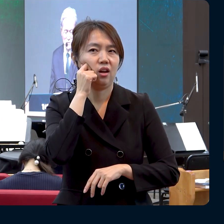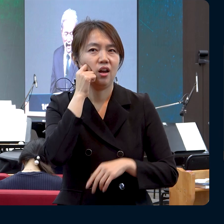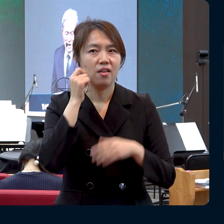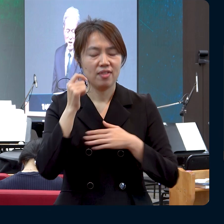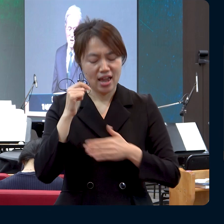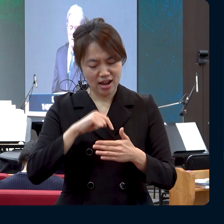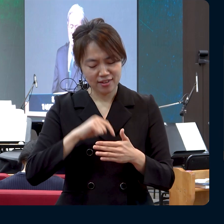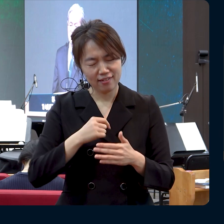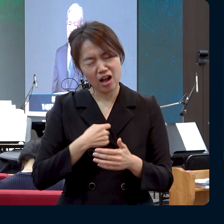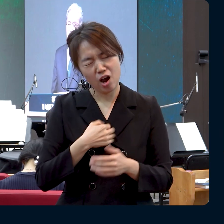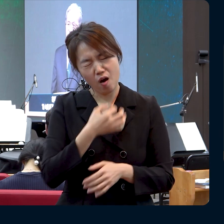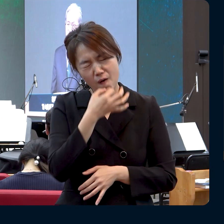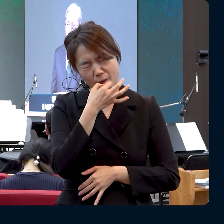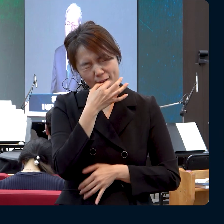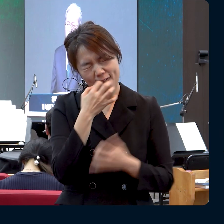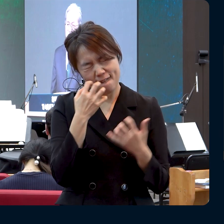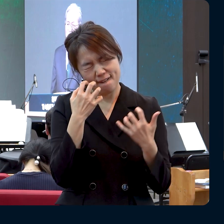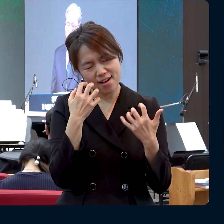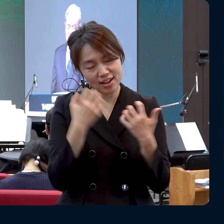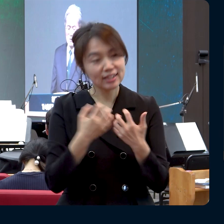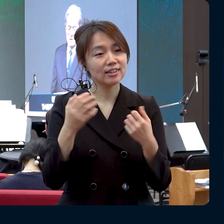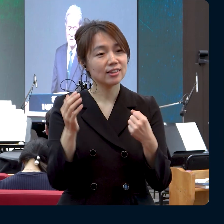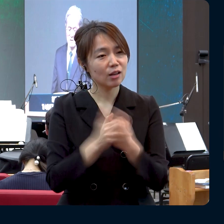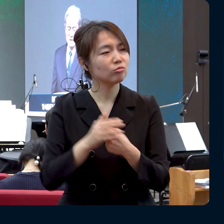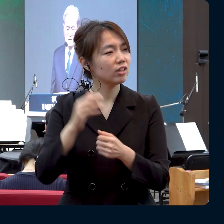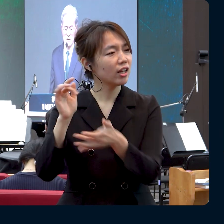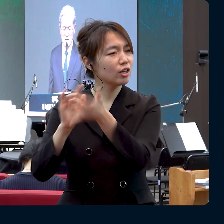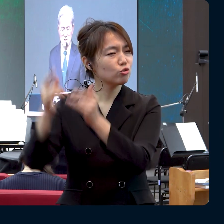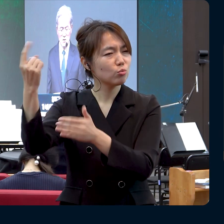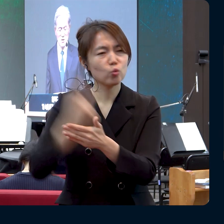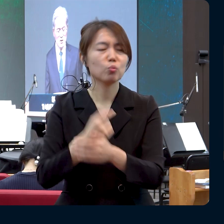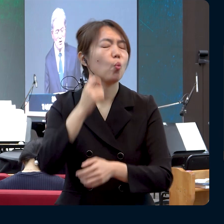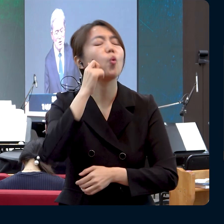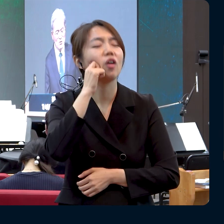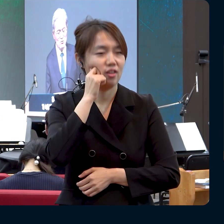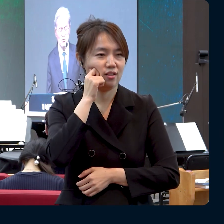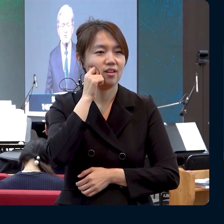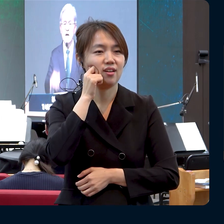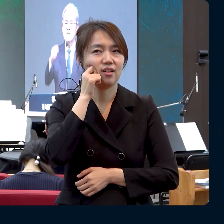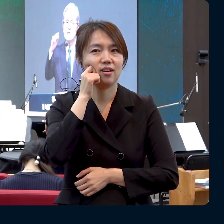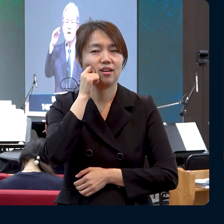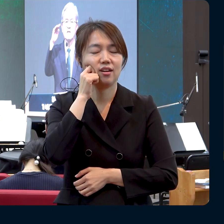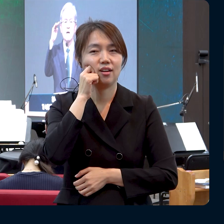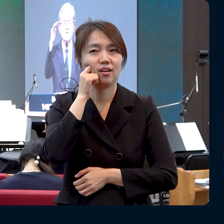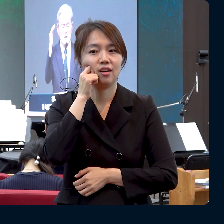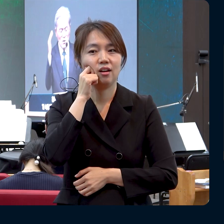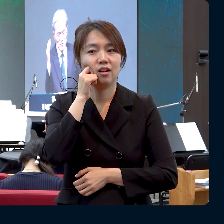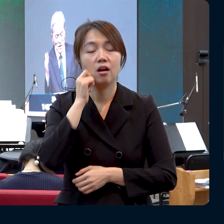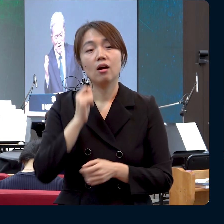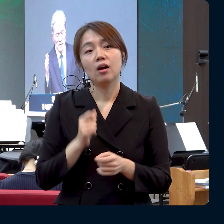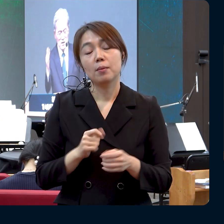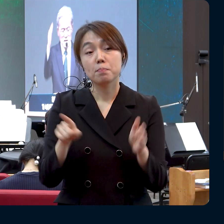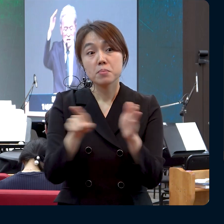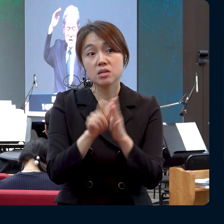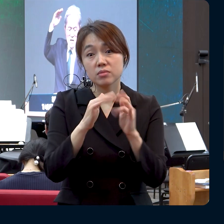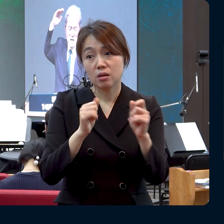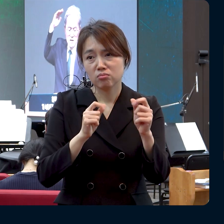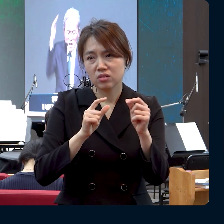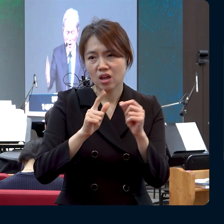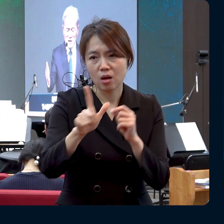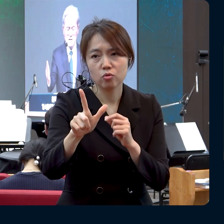곳이 없다. 자, 그런 놀라운 것은 이것이 수많은 신앙의 사람들 가운데,